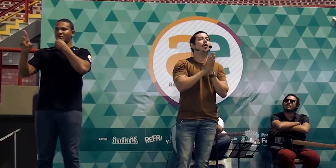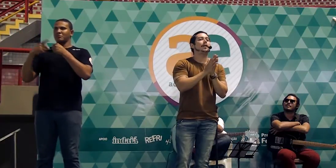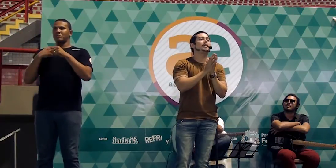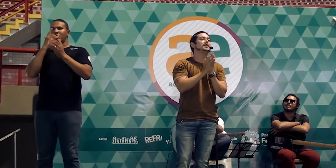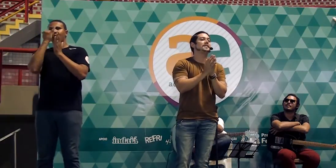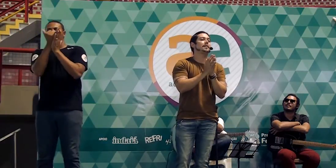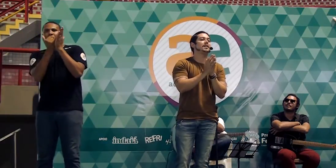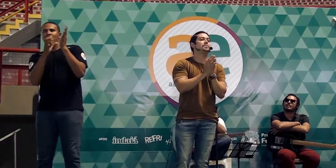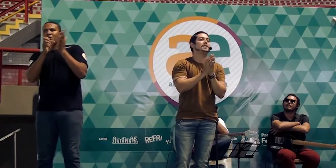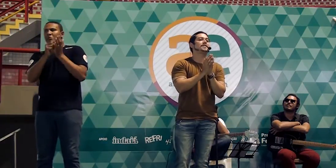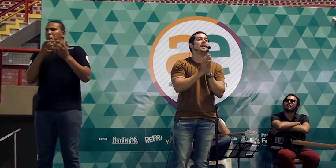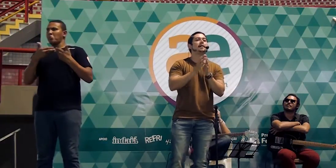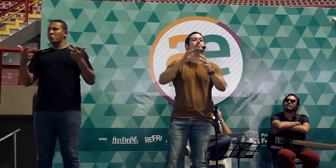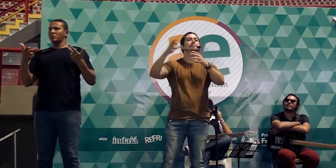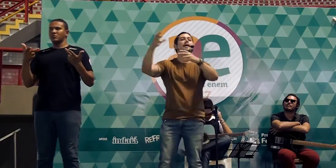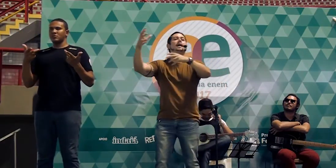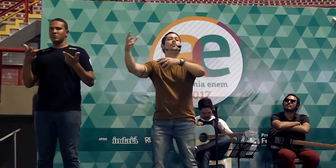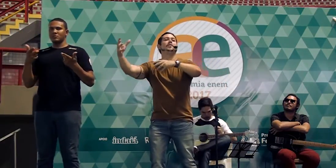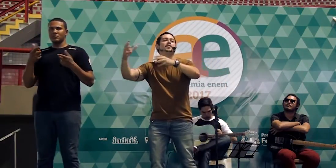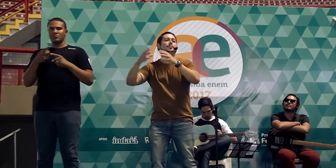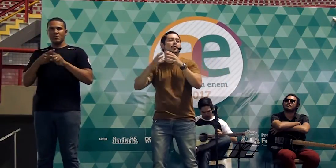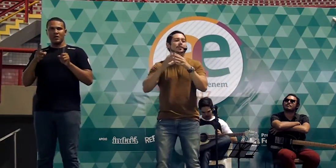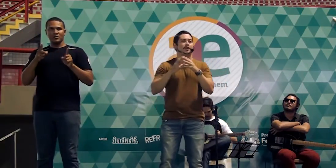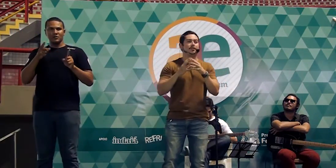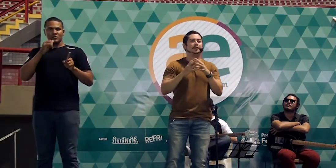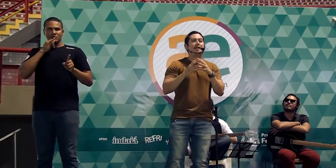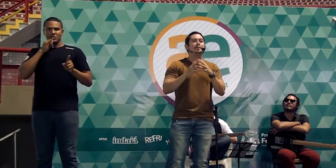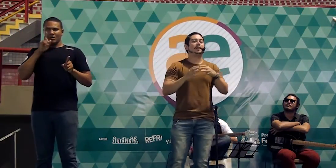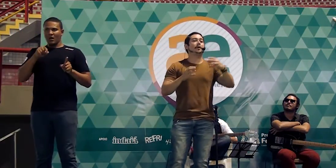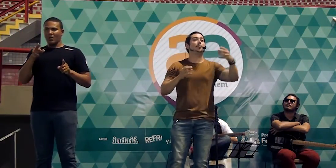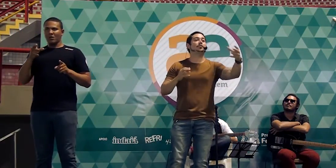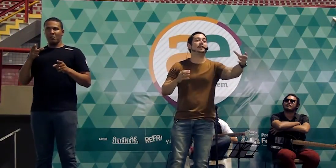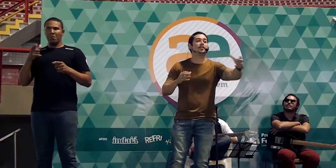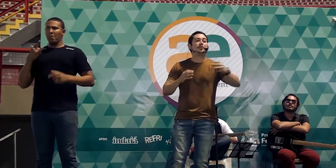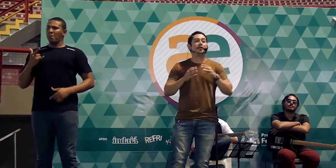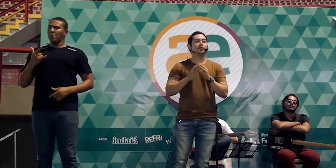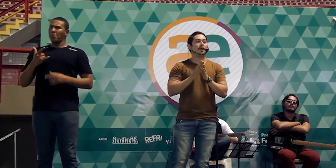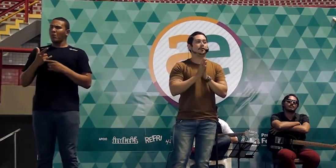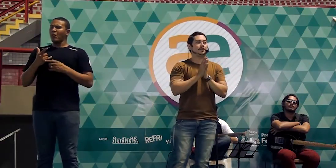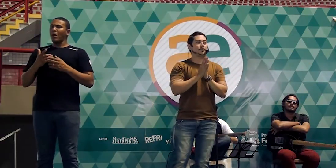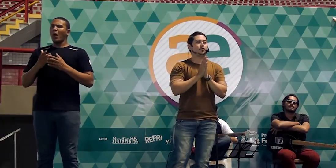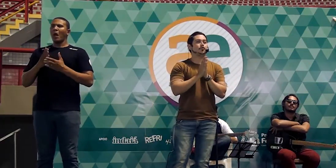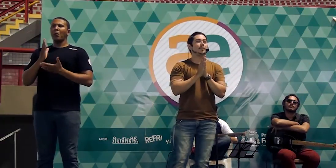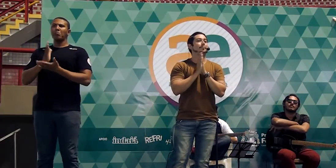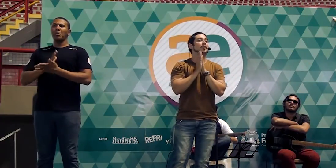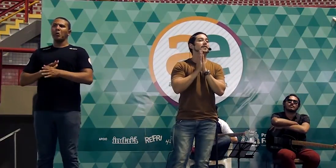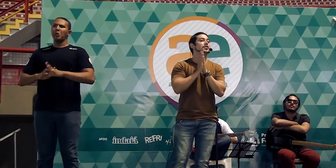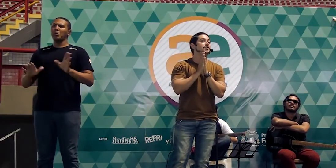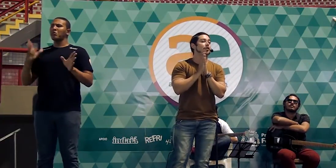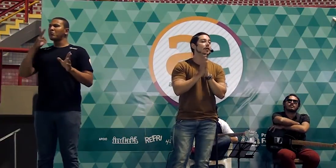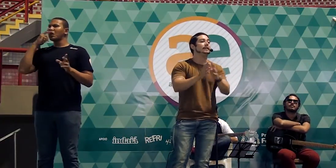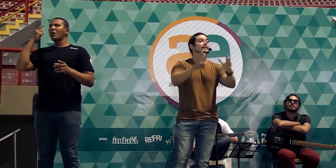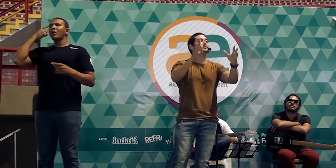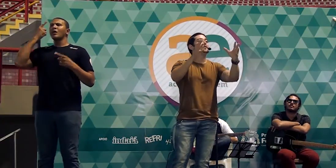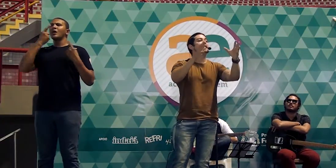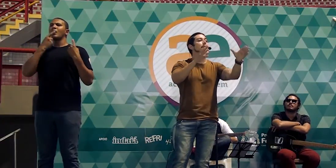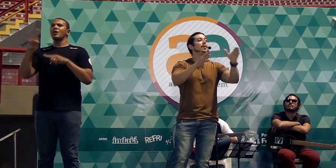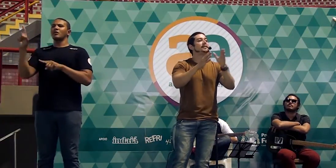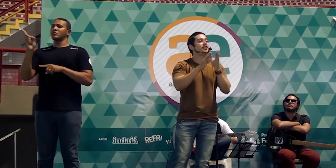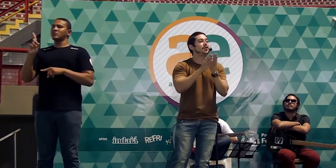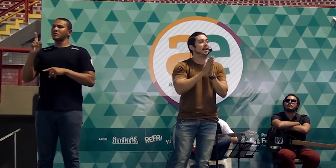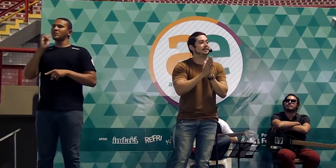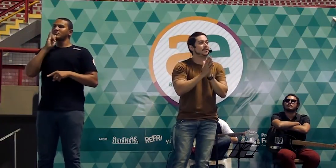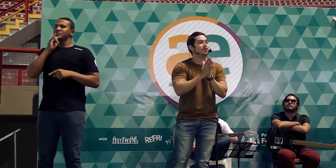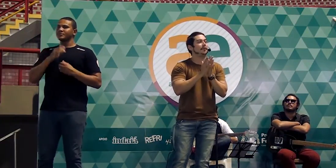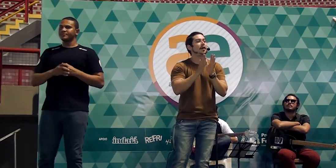porque o rock não necessariamente mais tem o viés do protesto. Porque até o protesto virou uma onda de consumo. A prova disso,